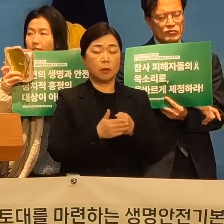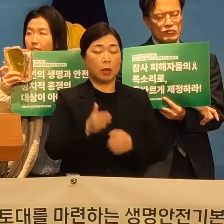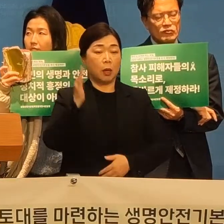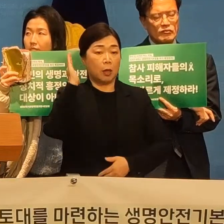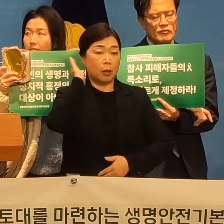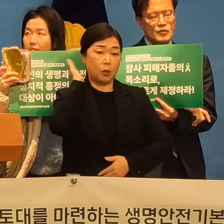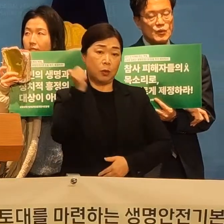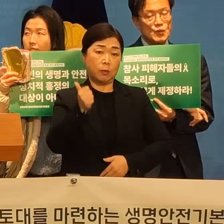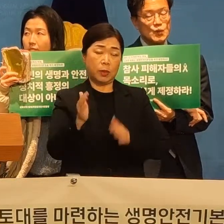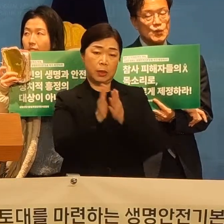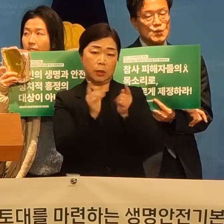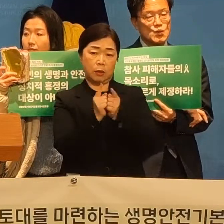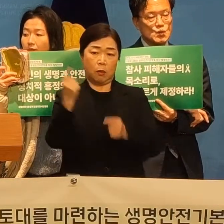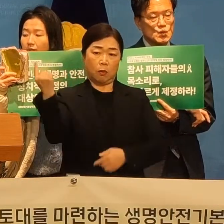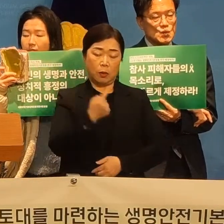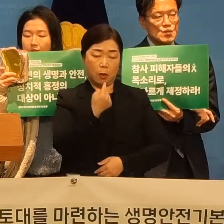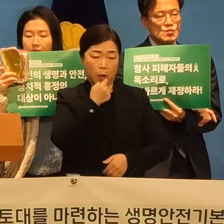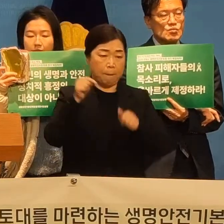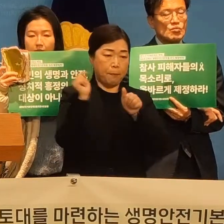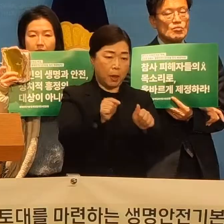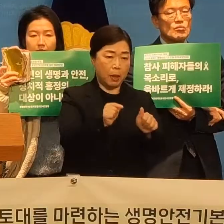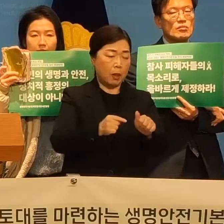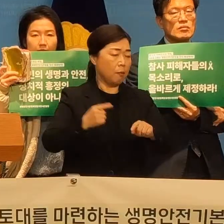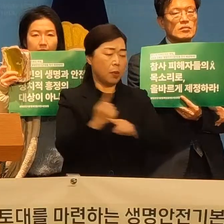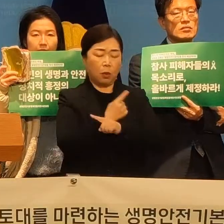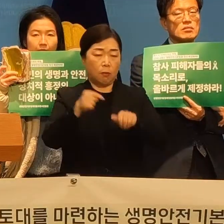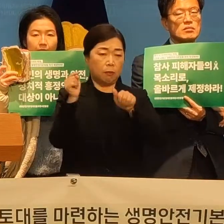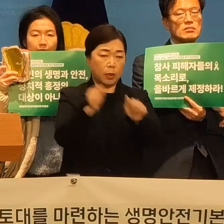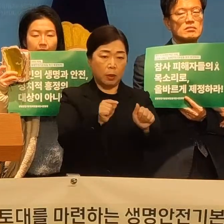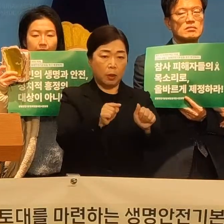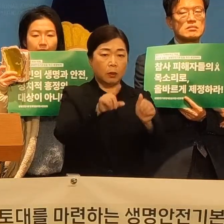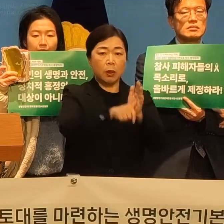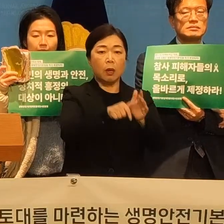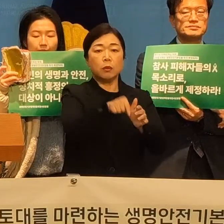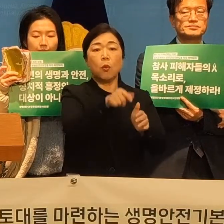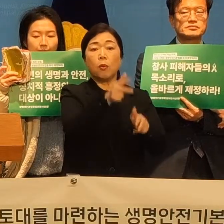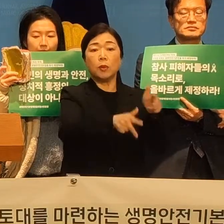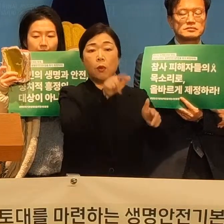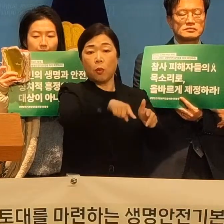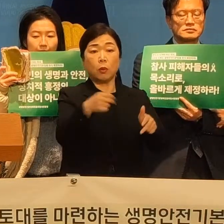요구한 공장에서 또다시 사고가 일어나고 있습니다.